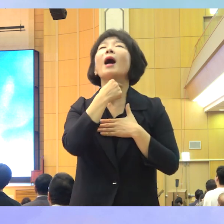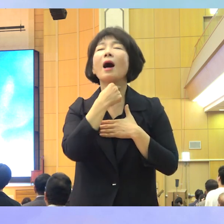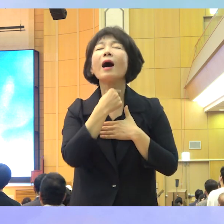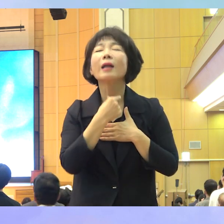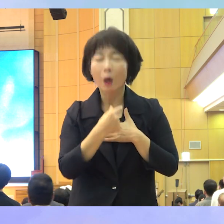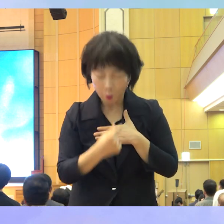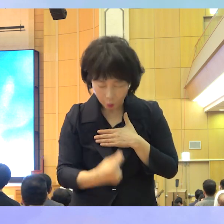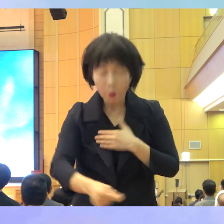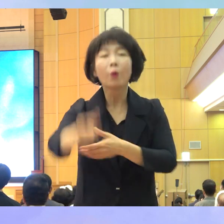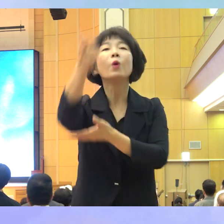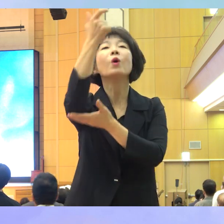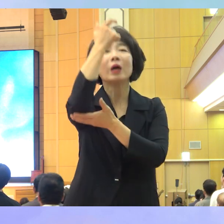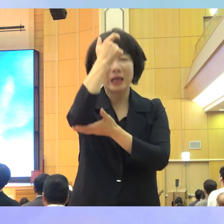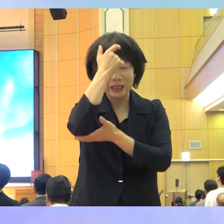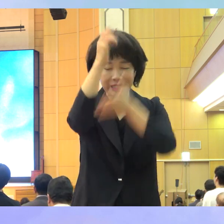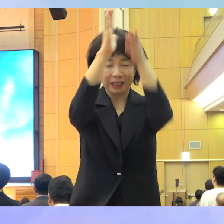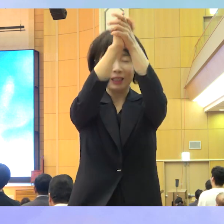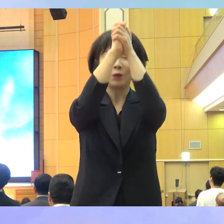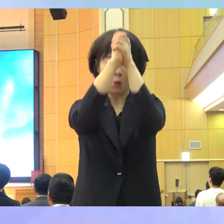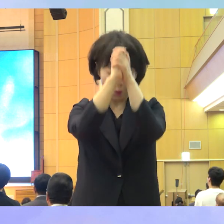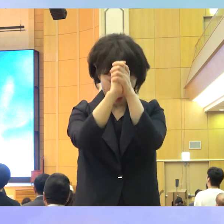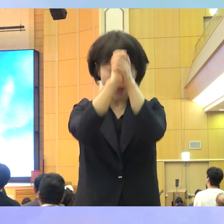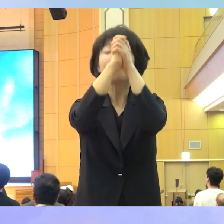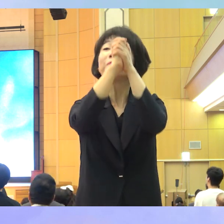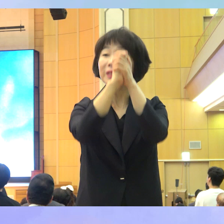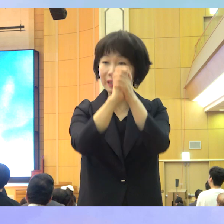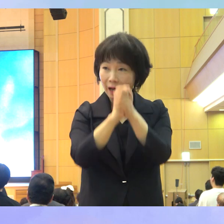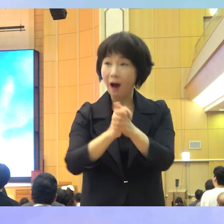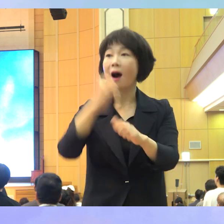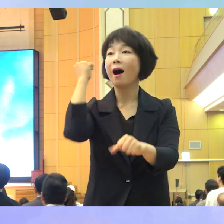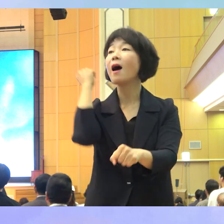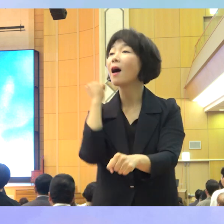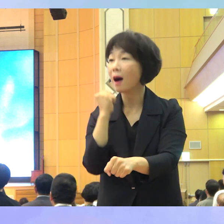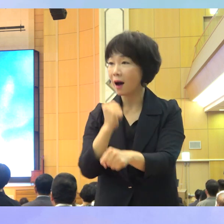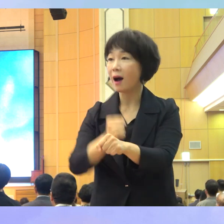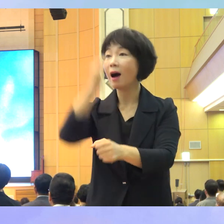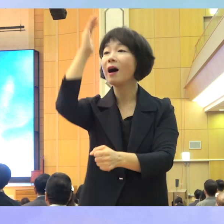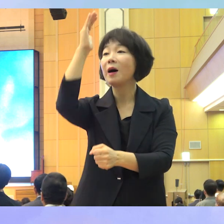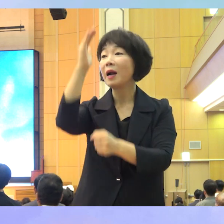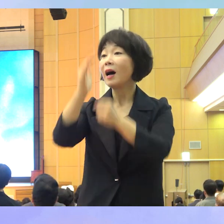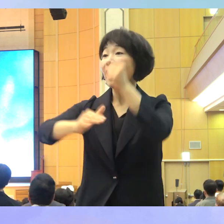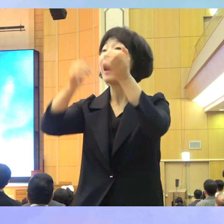원하고 바라. 다시 한번 하나님의 꿈이 나의 비전이 되고